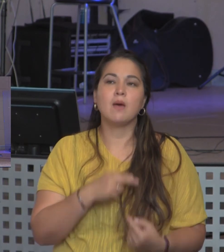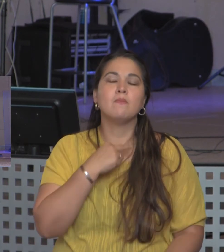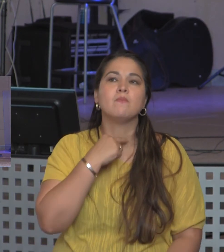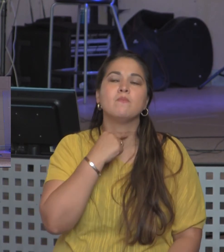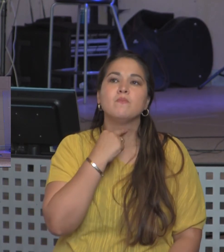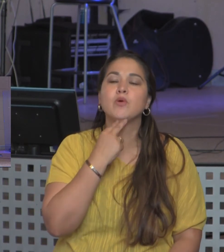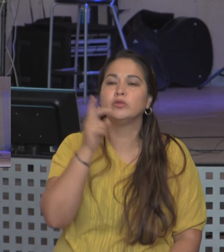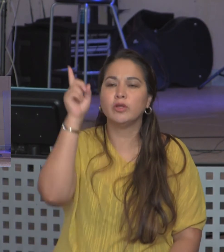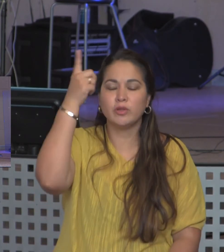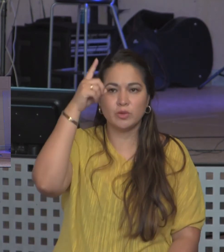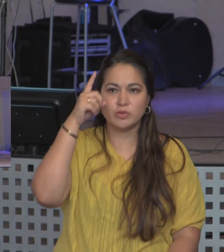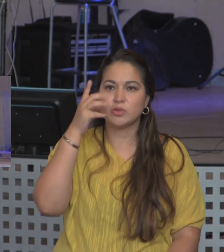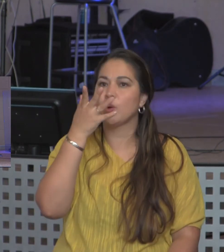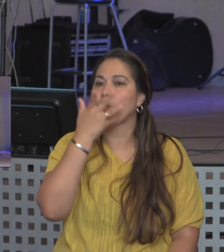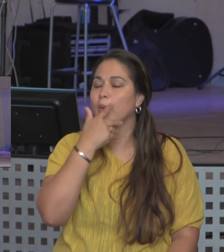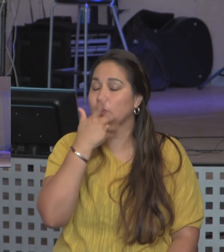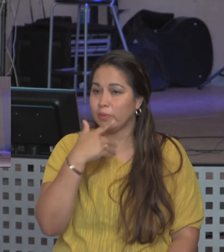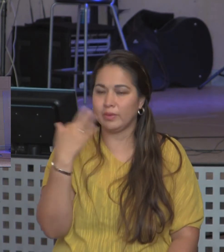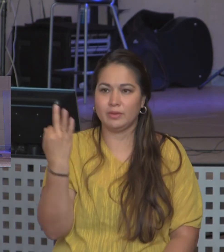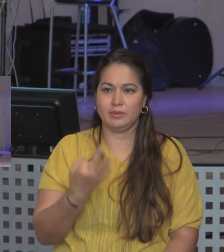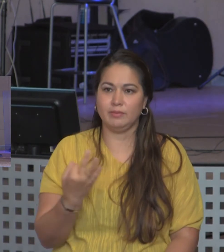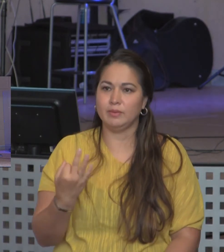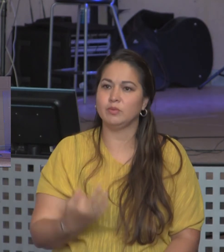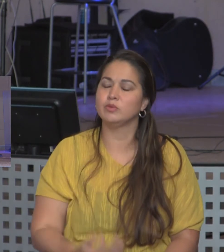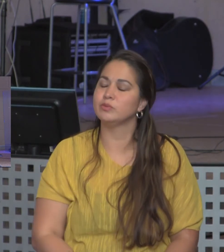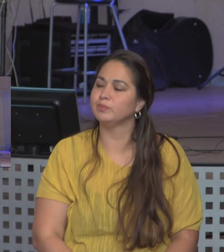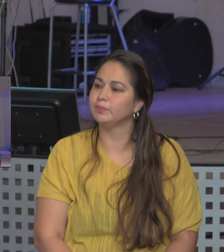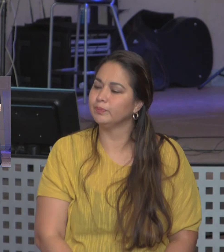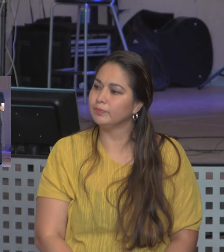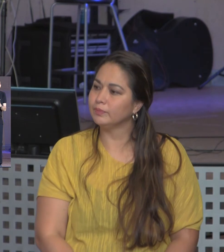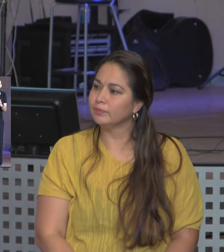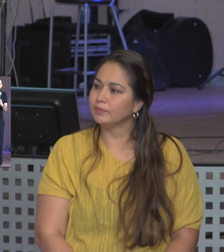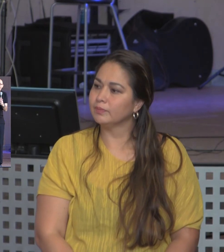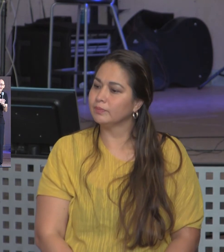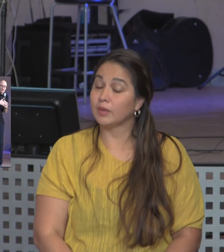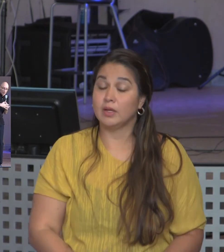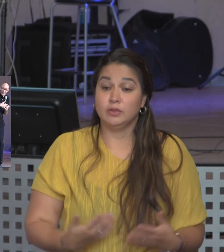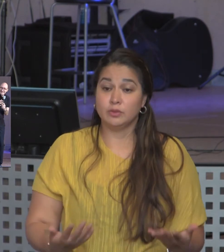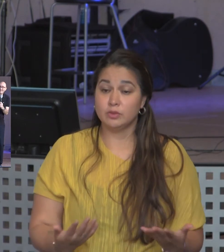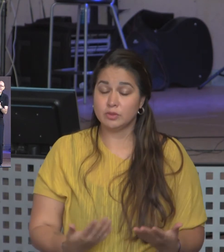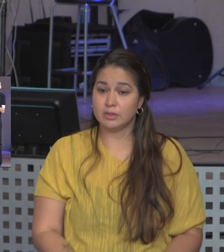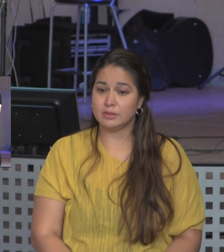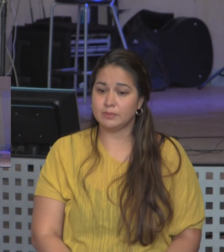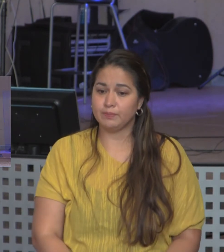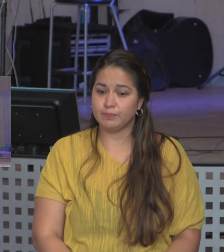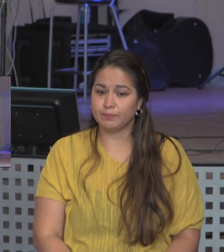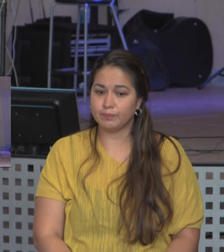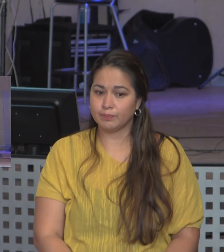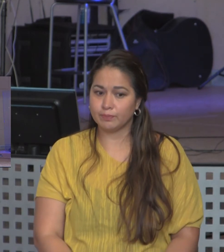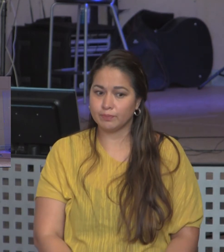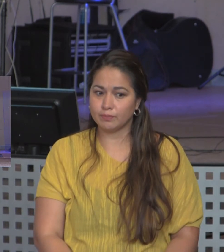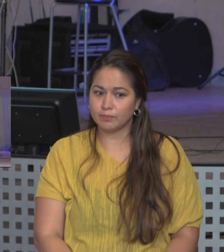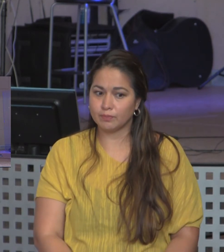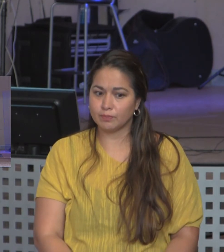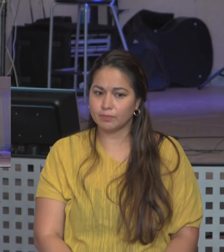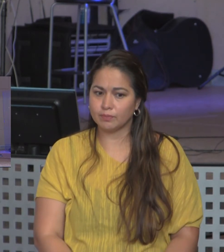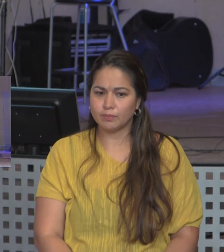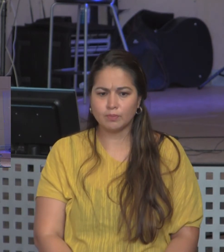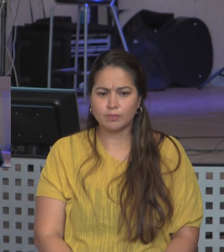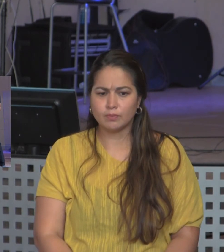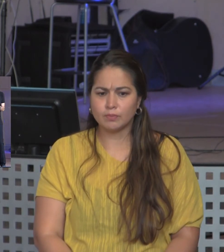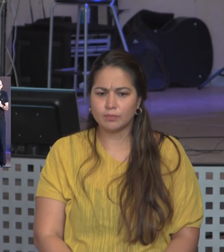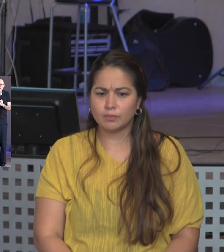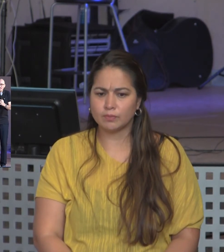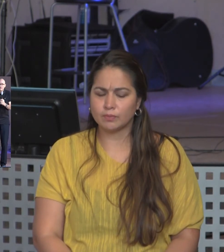Probablemente no le entendieron nada. No lo dice, ¿eh? Pero probablemente si les tuvo que hablar todas las escrituras acerca de que había de